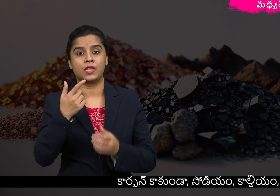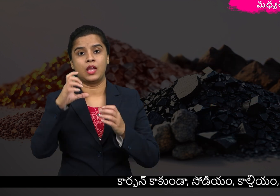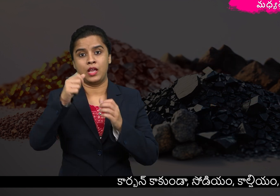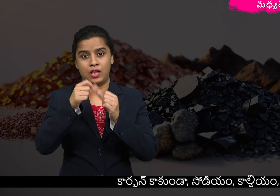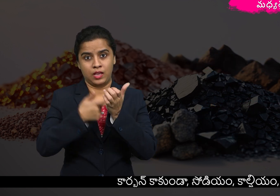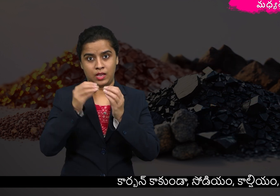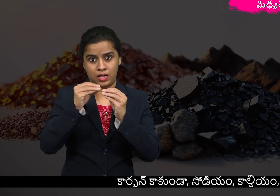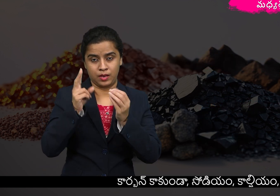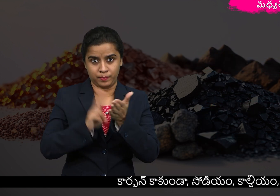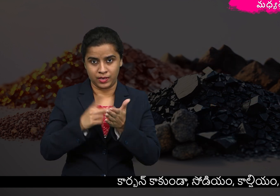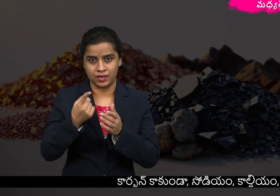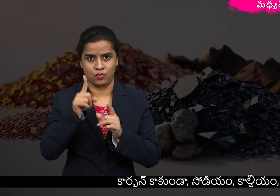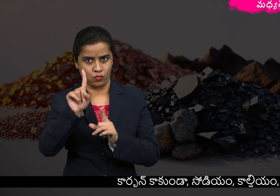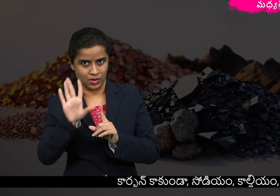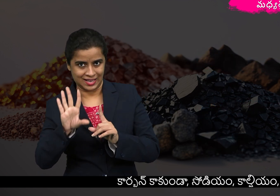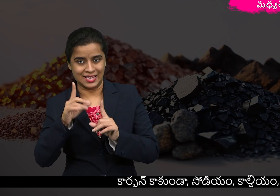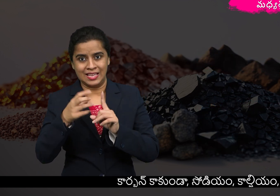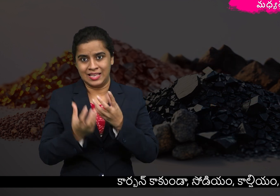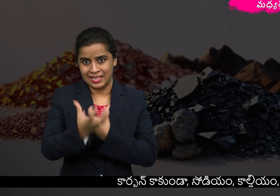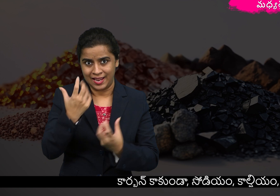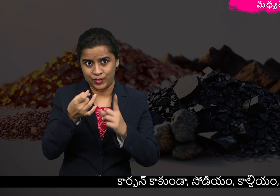కార్బన్ కాకుండా సోడియం, కాల్షియం,